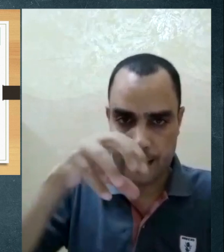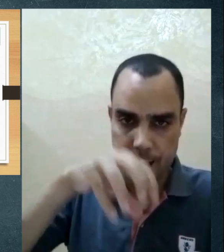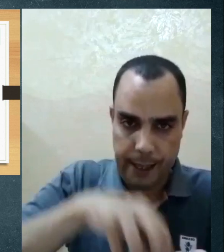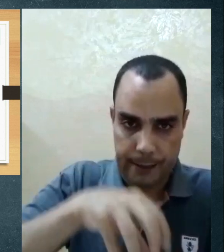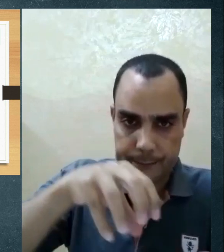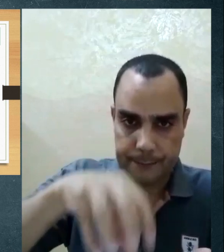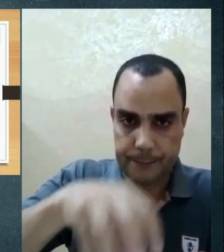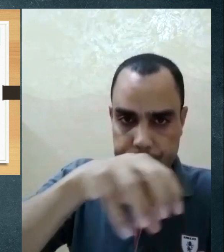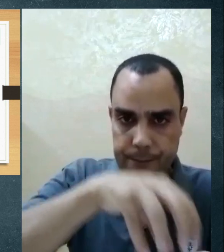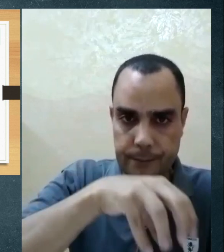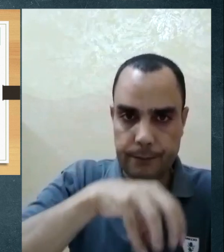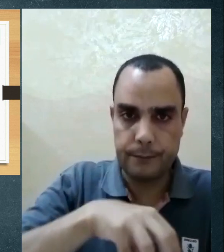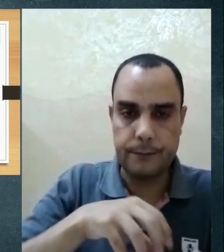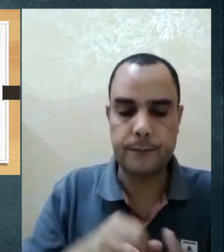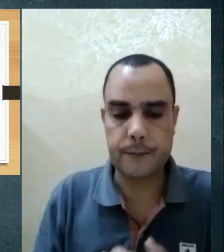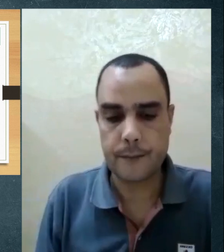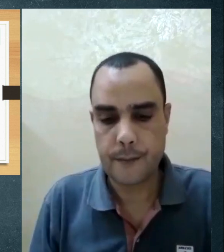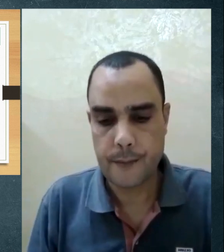الأندية.